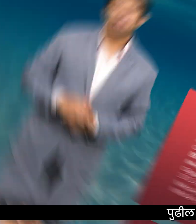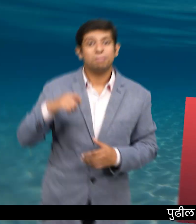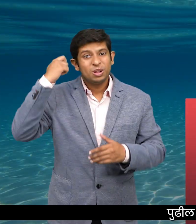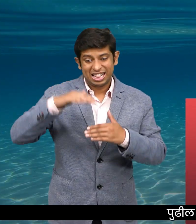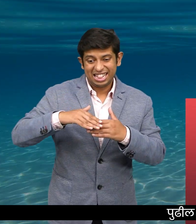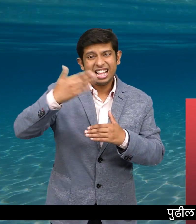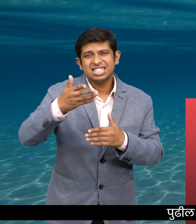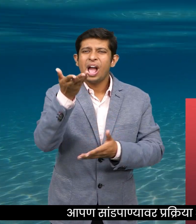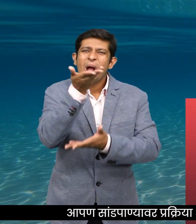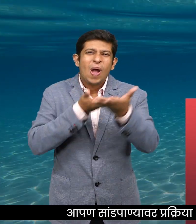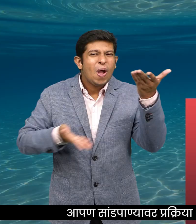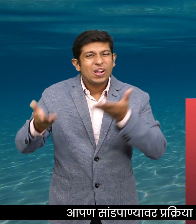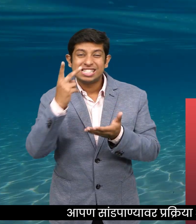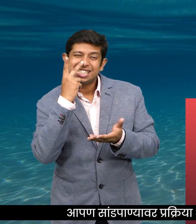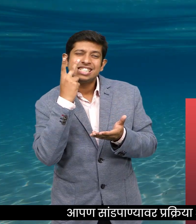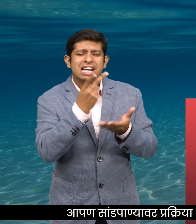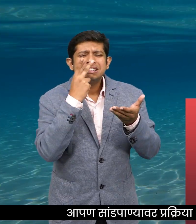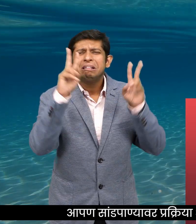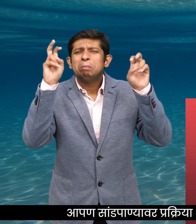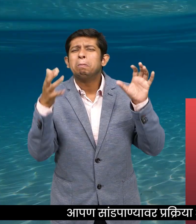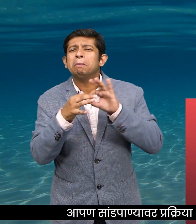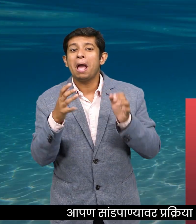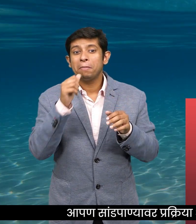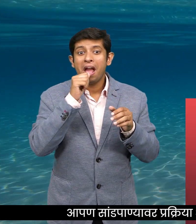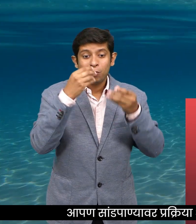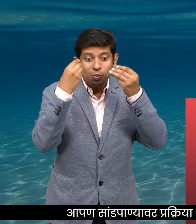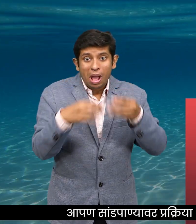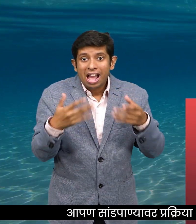पुढील व्हिडिओमध्ये आपण सांडपाण्यांवर प्रक्रिया आणि वापर कसा